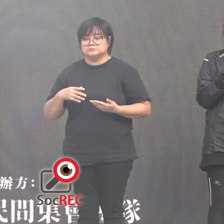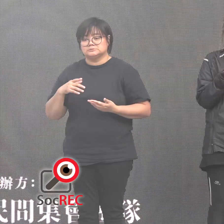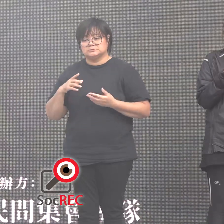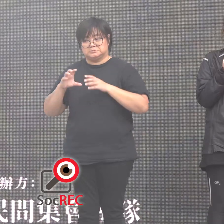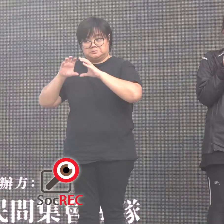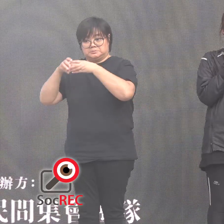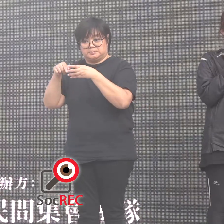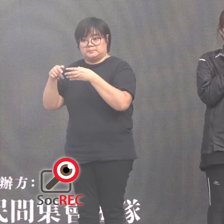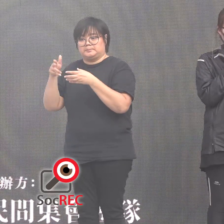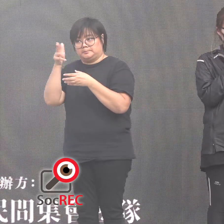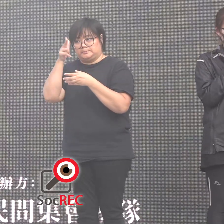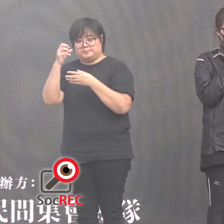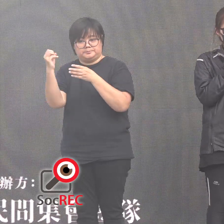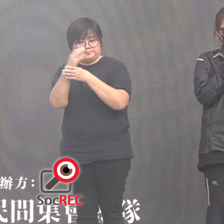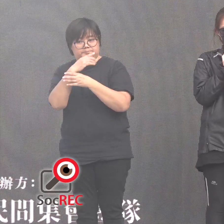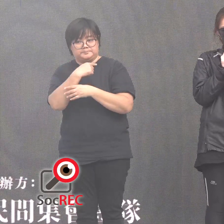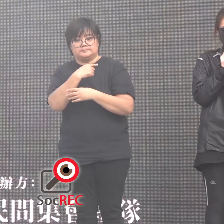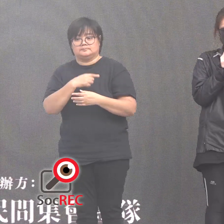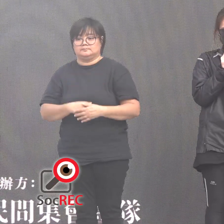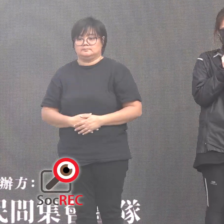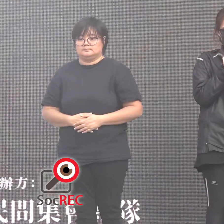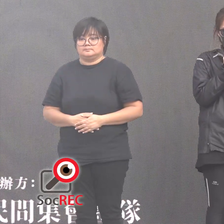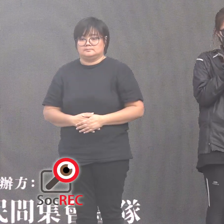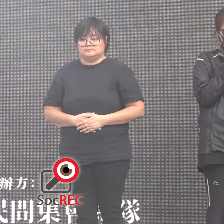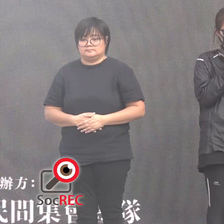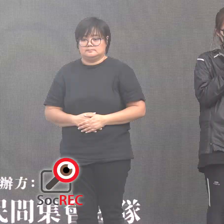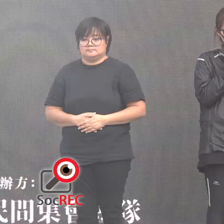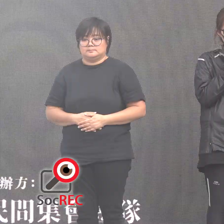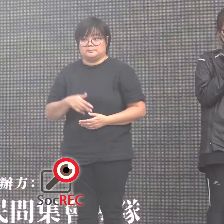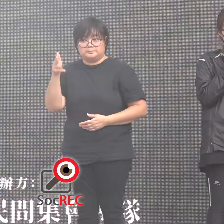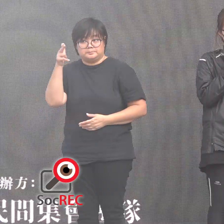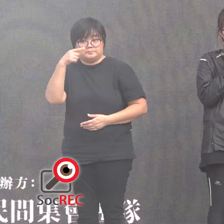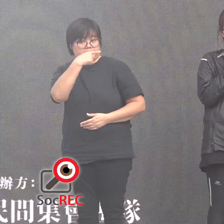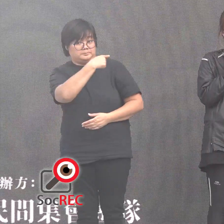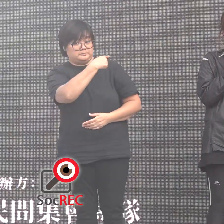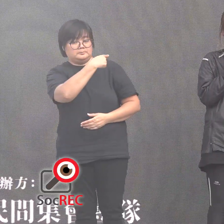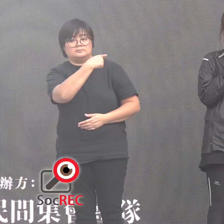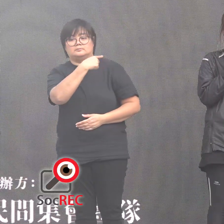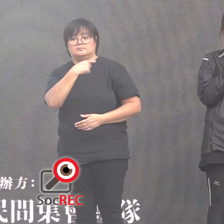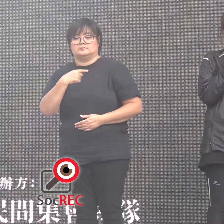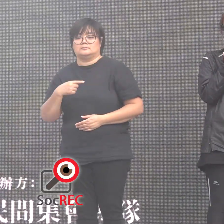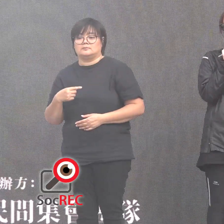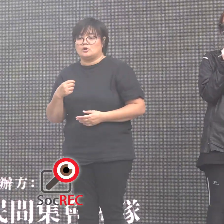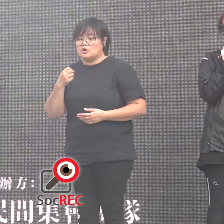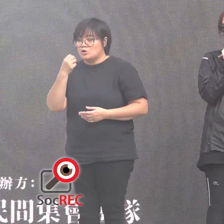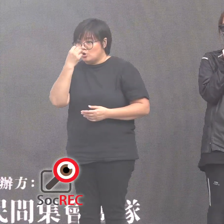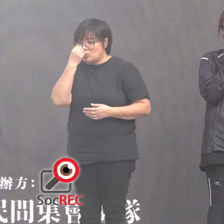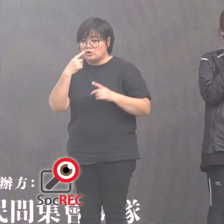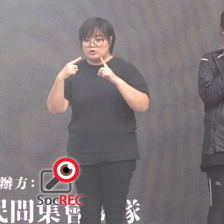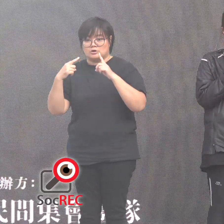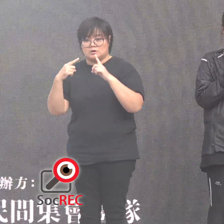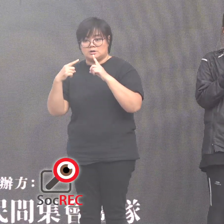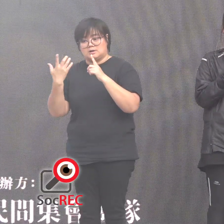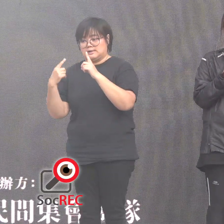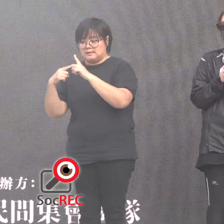短片。 First up, please enjoy a video by New South Wales Hong Kongers on the Australian line.